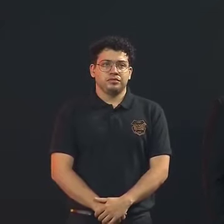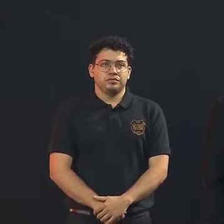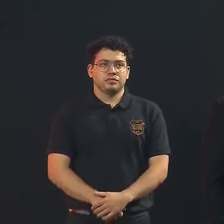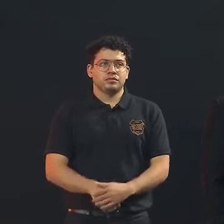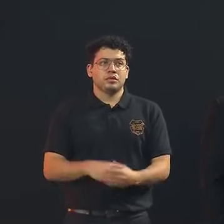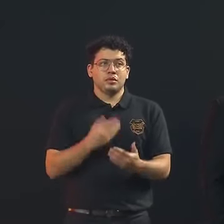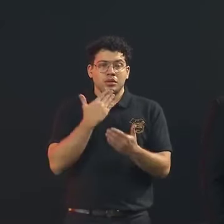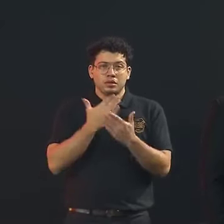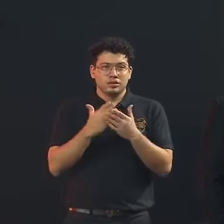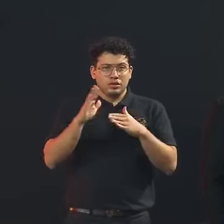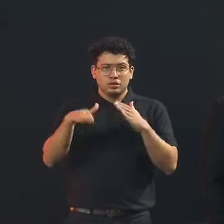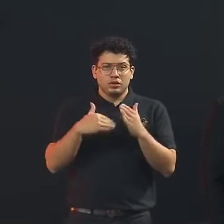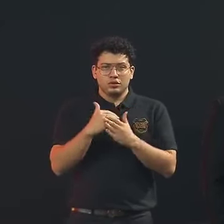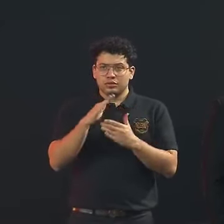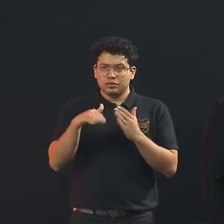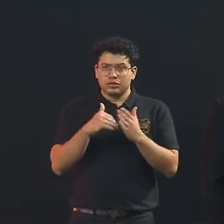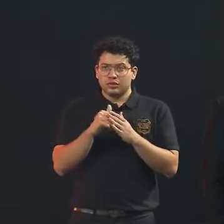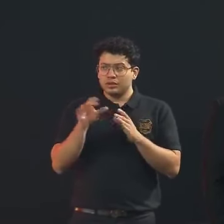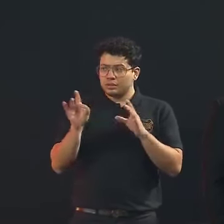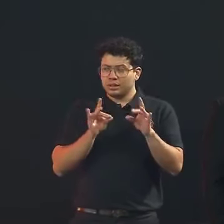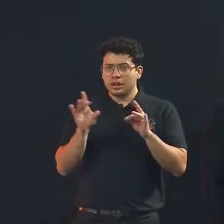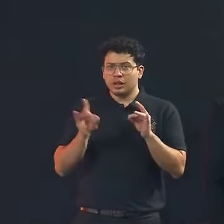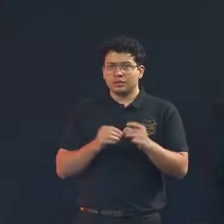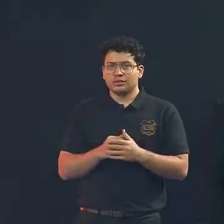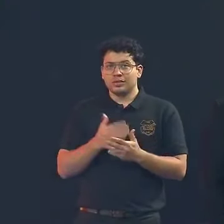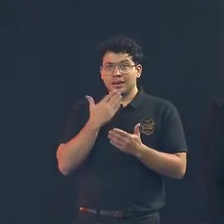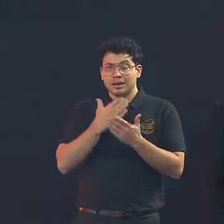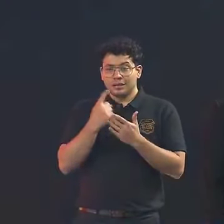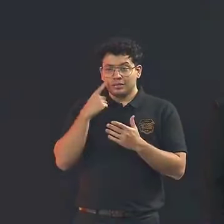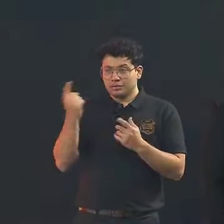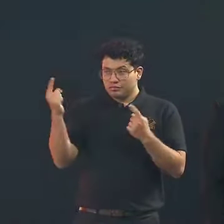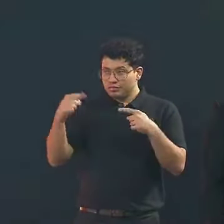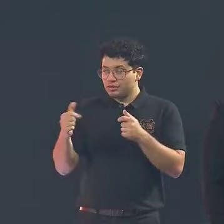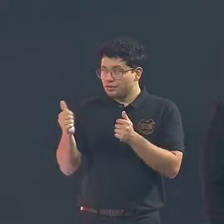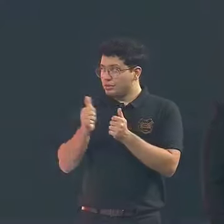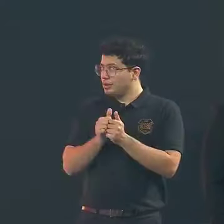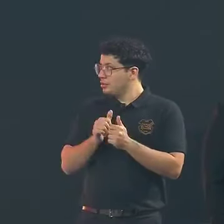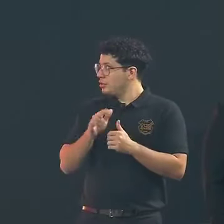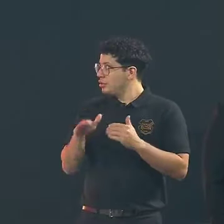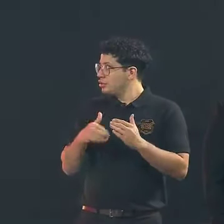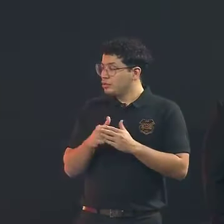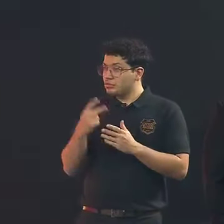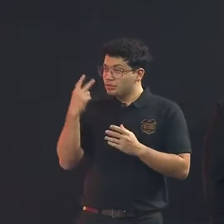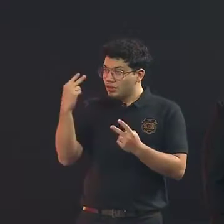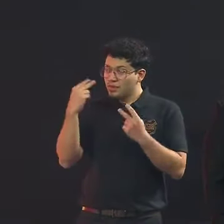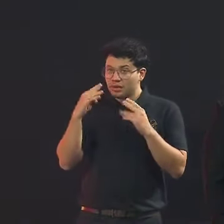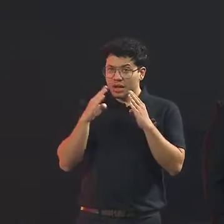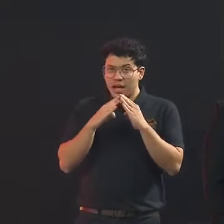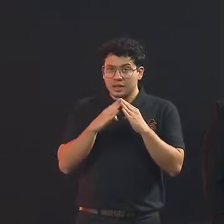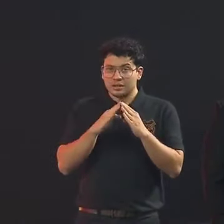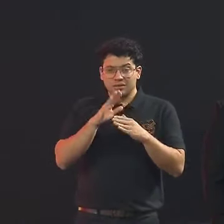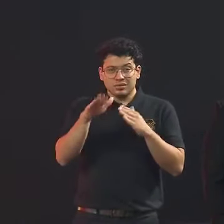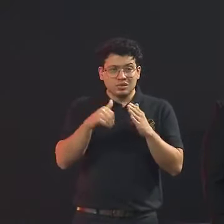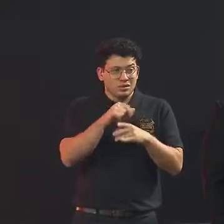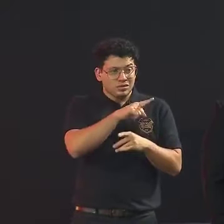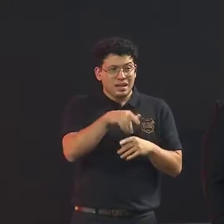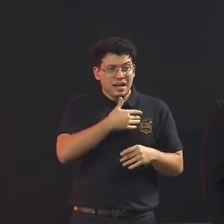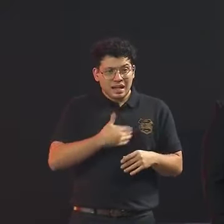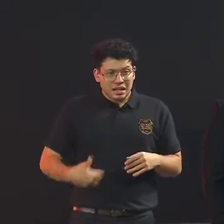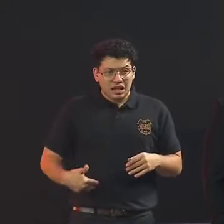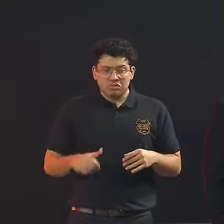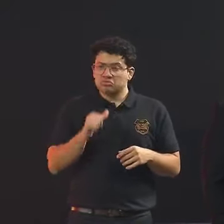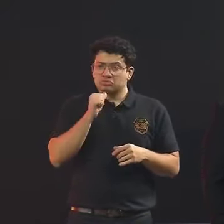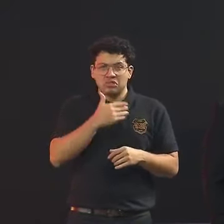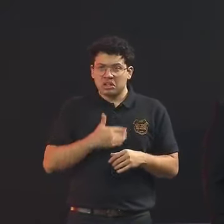Buenas noches a todos los invitados. Gracias por estar acá, a todos los que nos están viendo en casa, a todos los heredianos y no